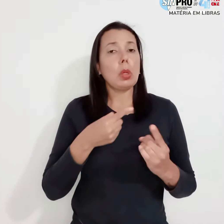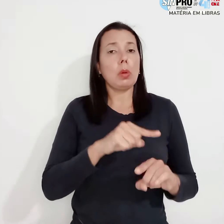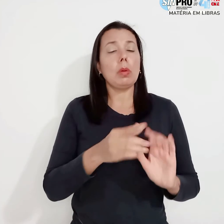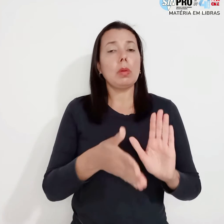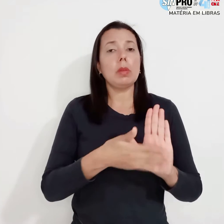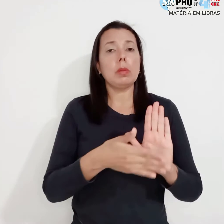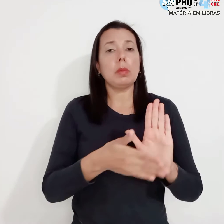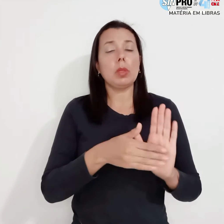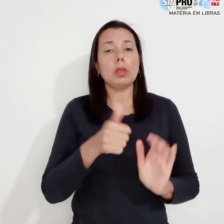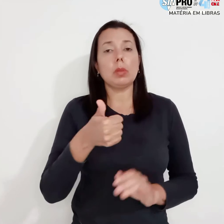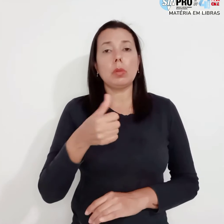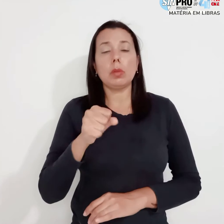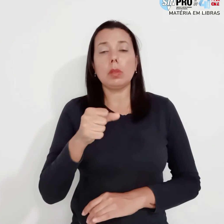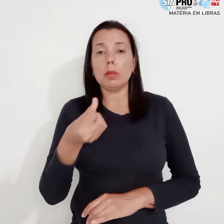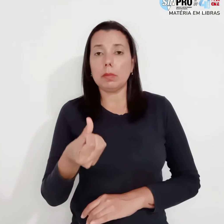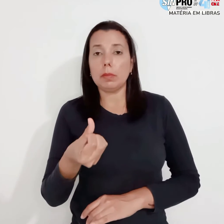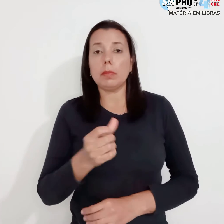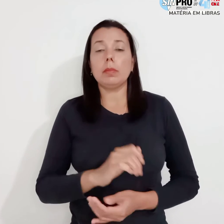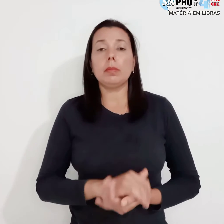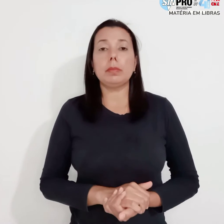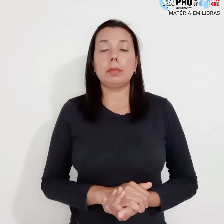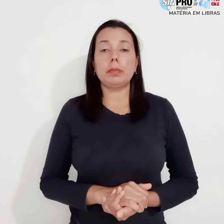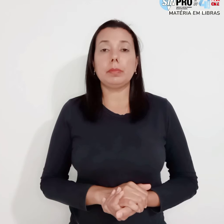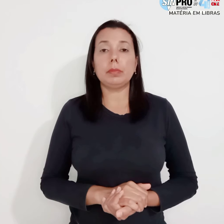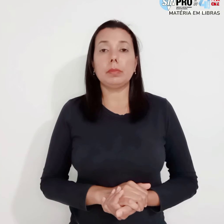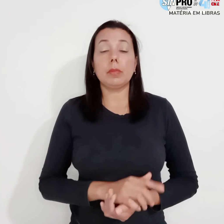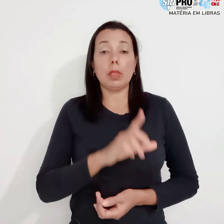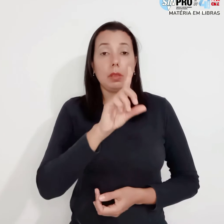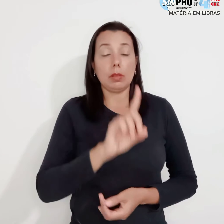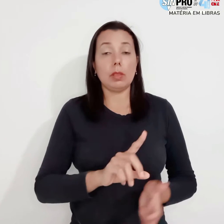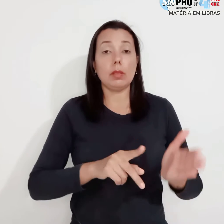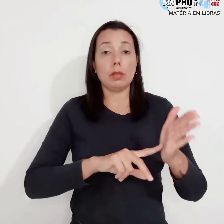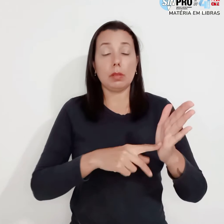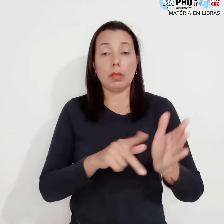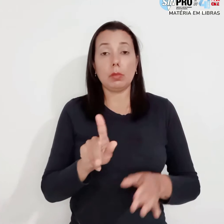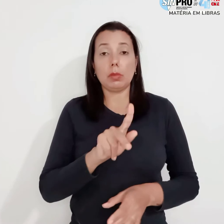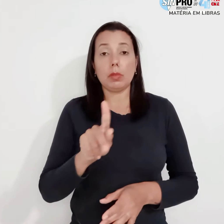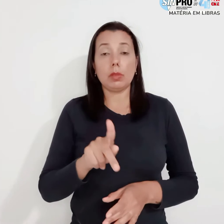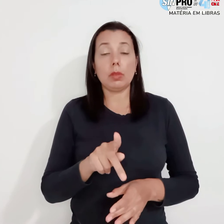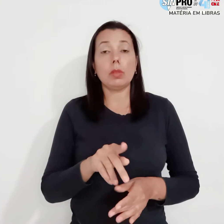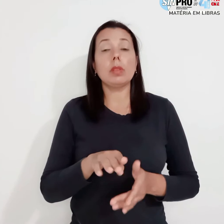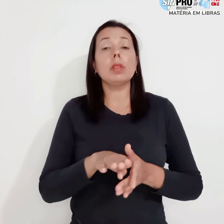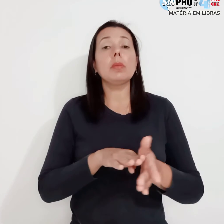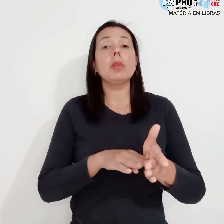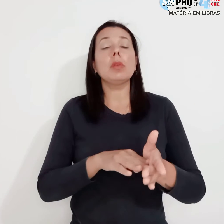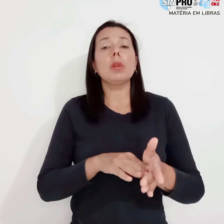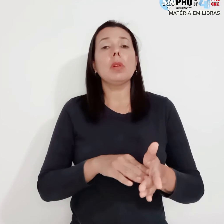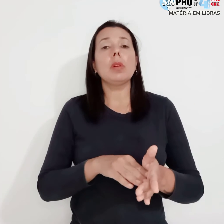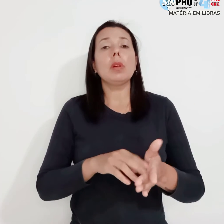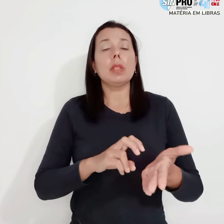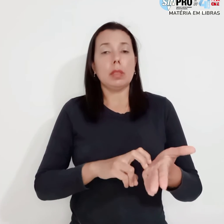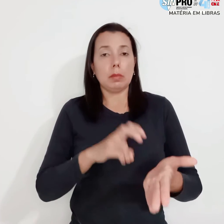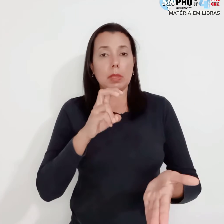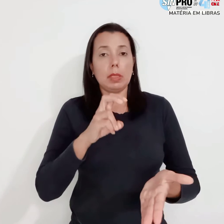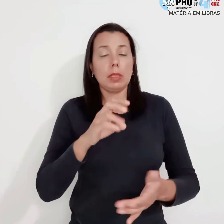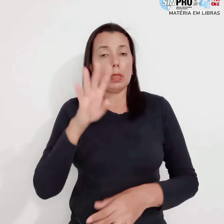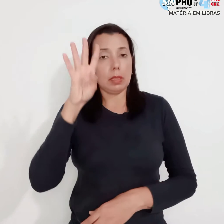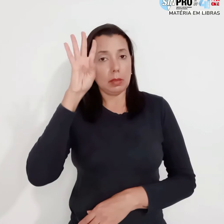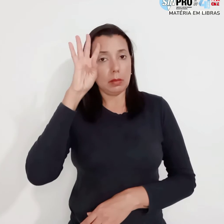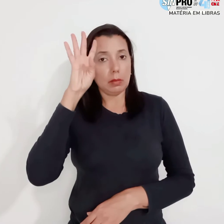e contra a PEC 186. A diretoria do Simpro encaminhou durante a manhã